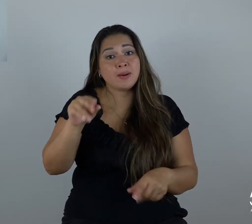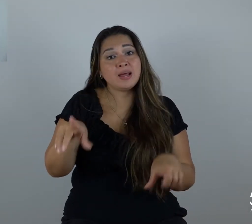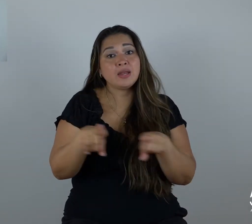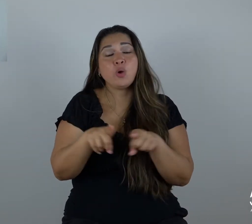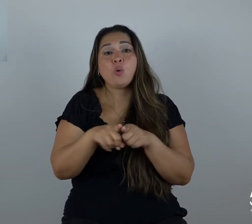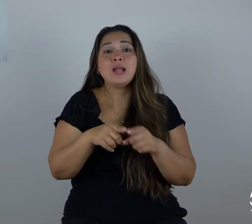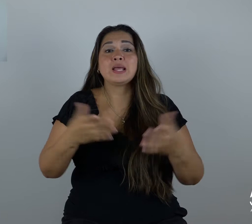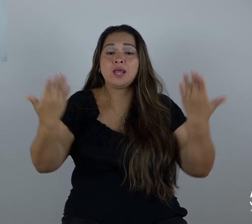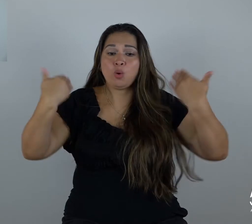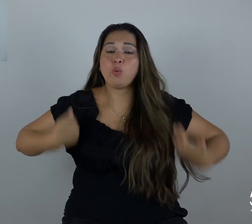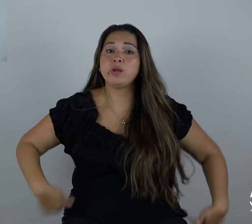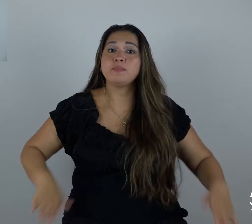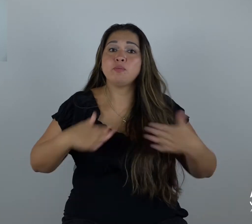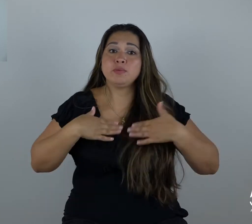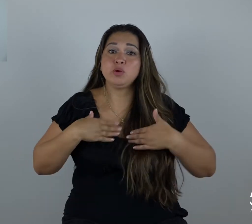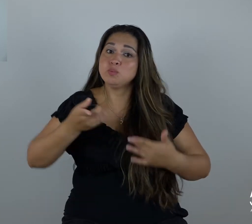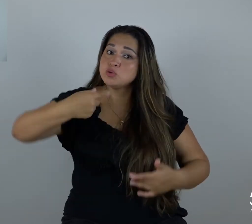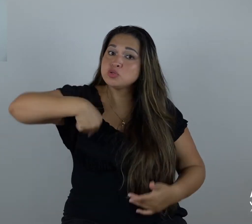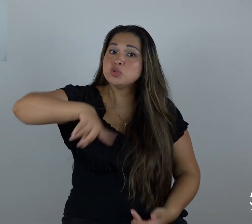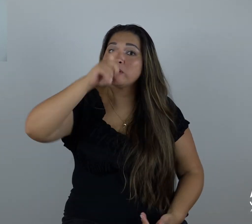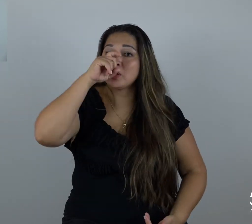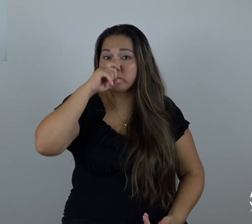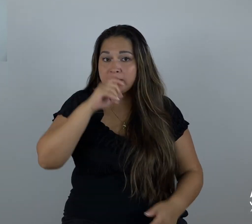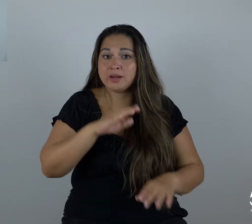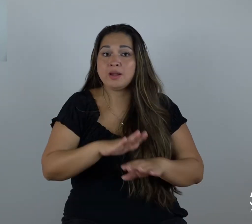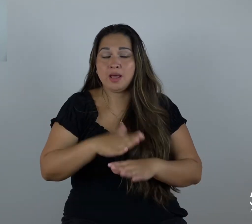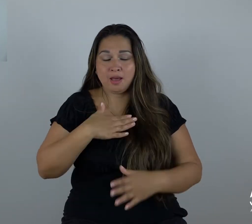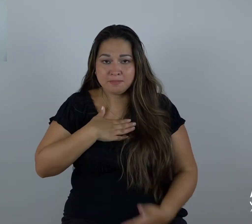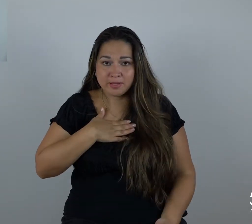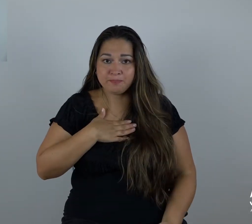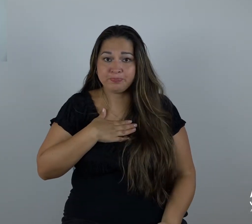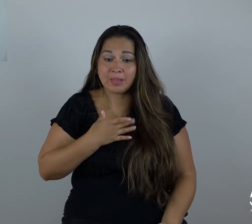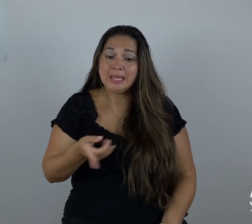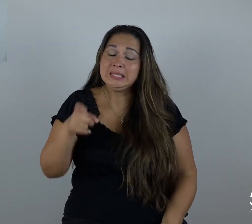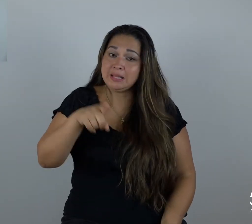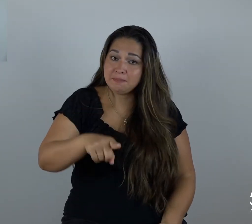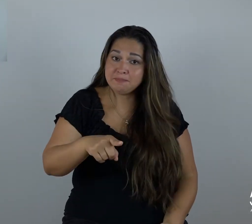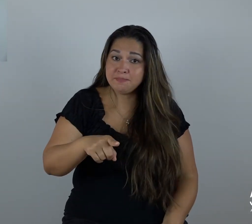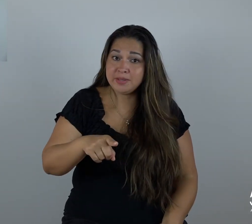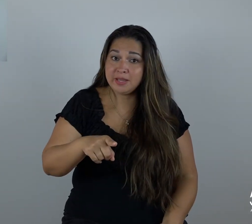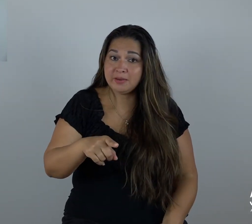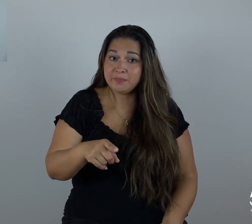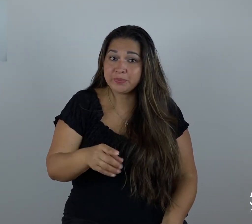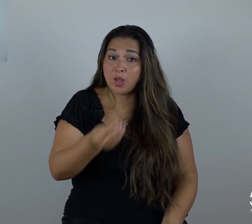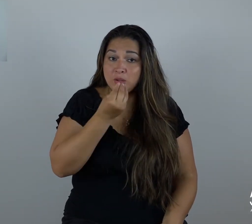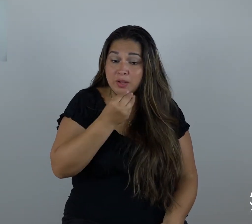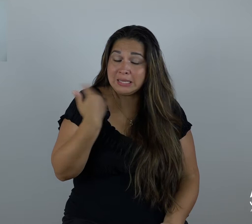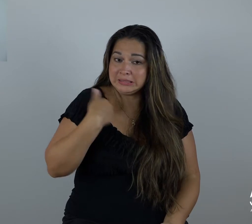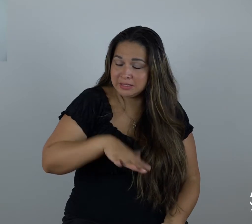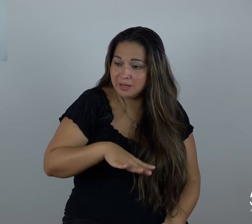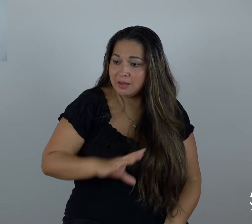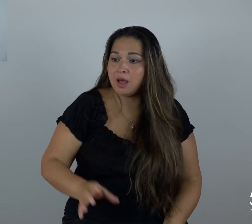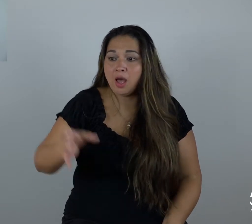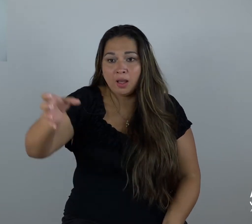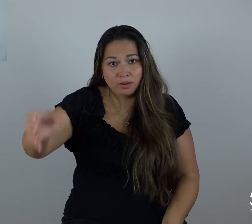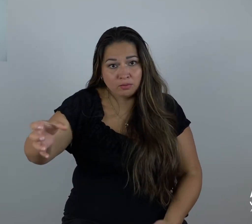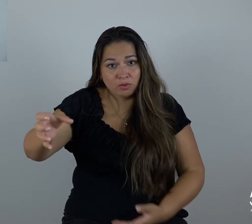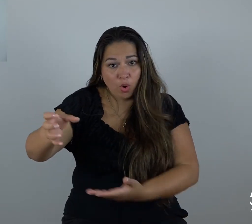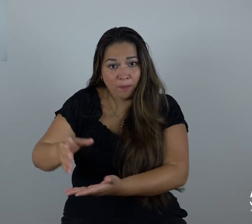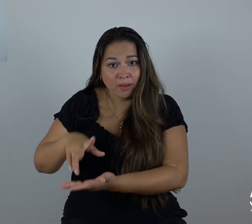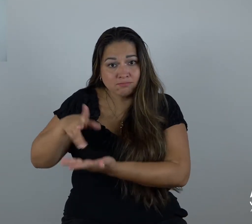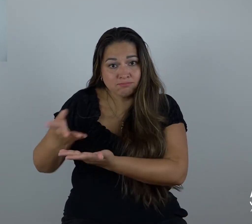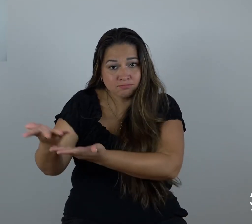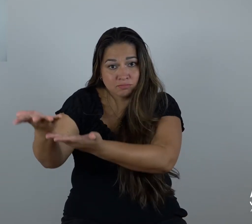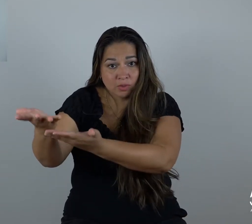es partido. Haced esto en memoria de mí. Asimismo tomó también la copa después de haber cenado, diciendo: